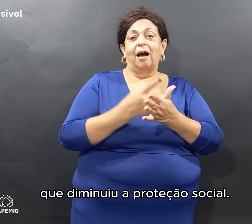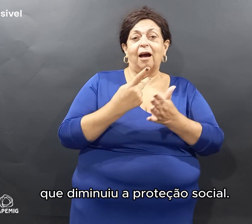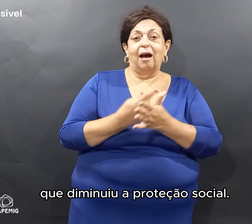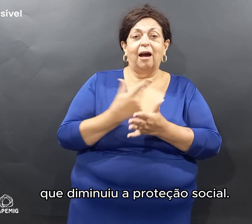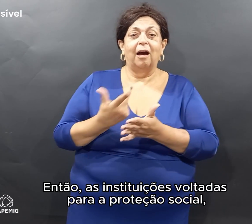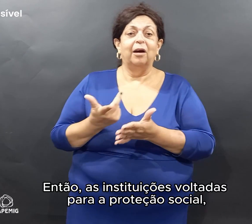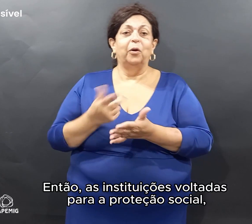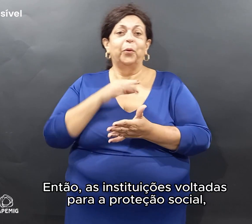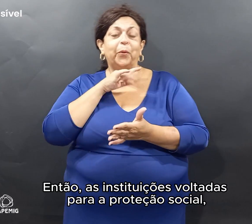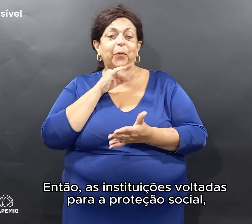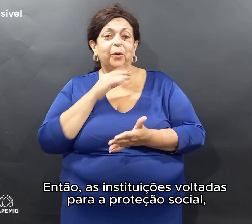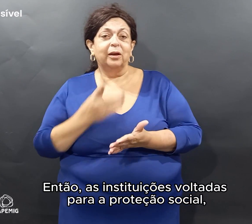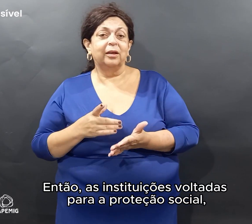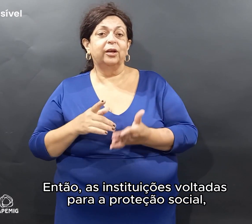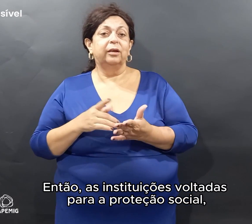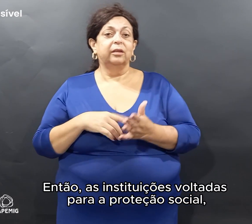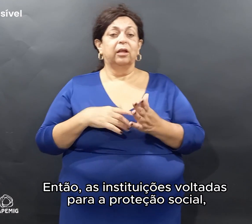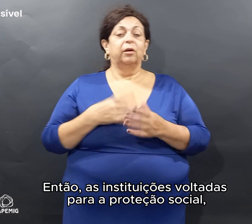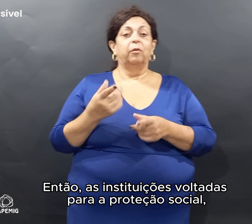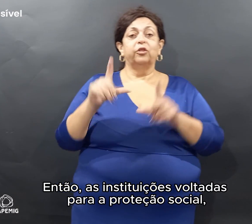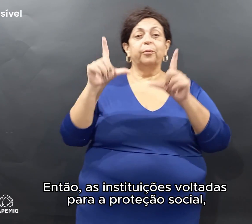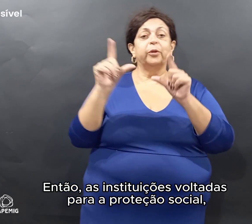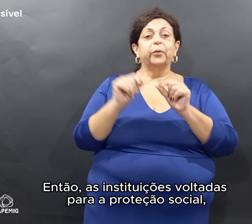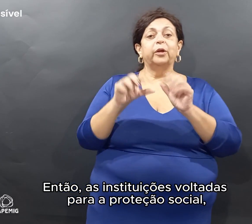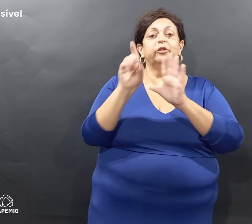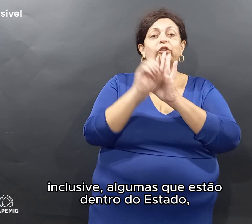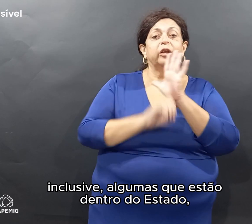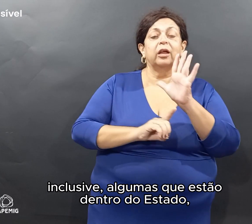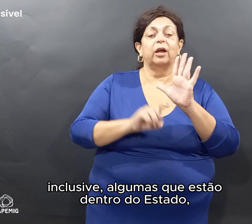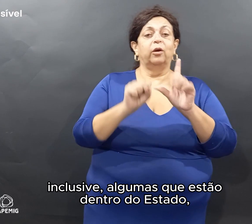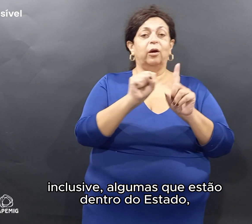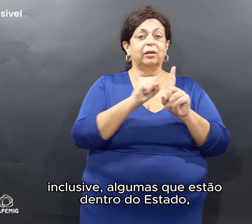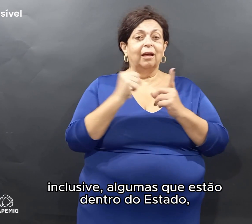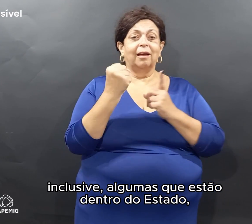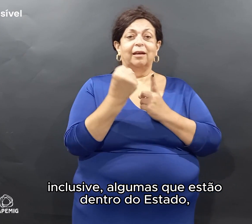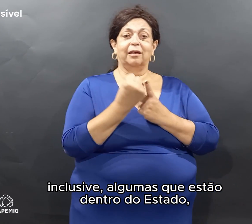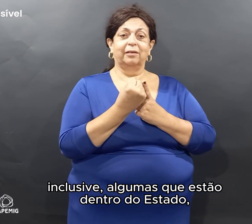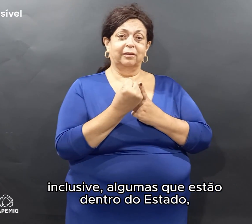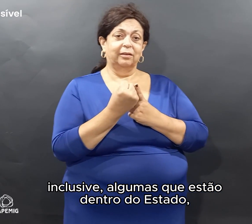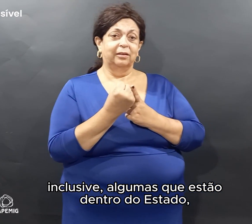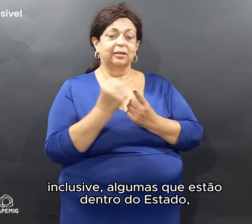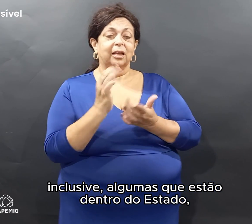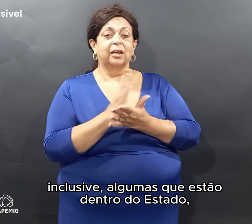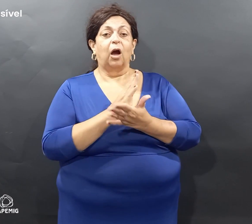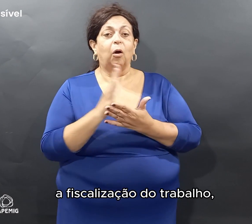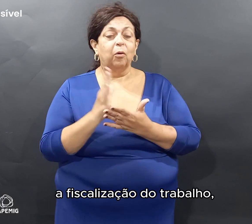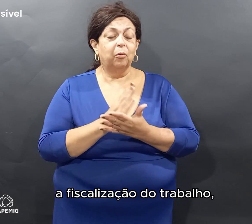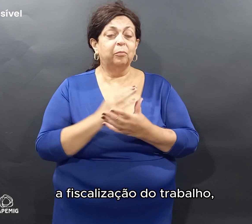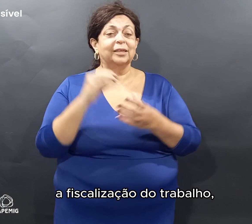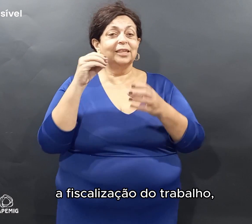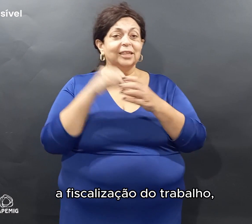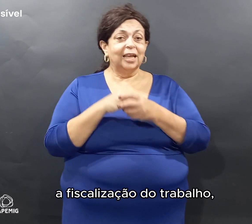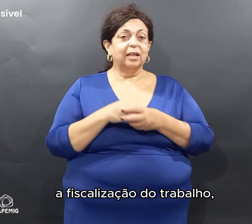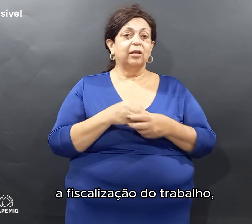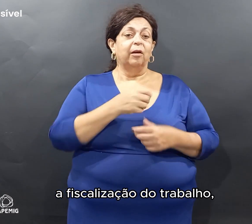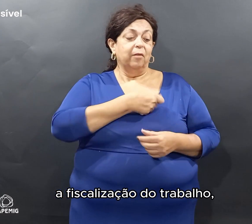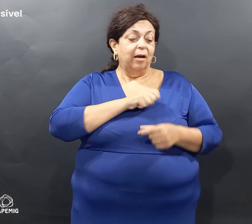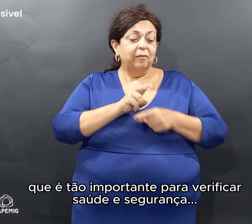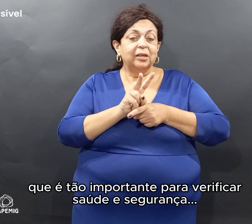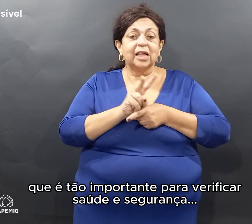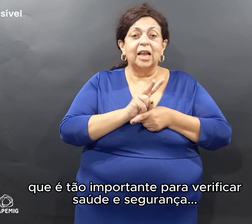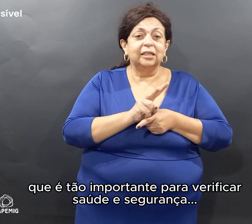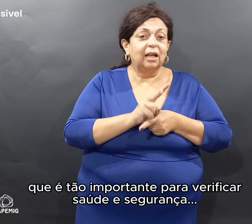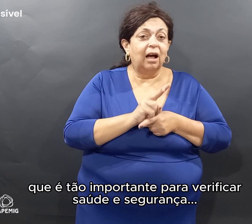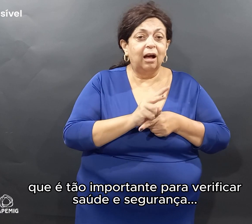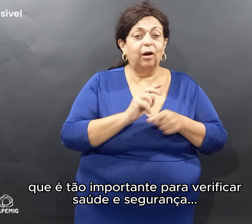proteção social. Então, as instituições voltadas para a proteção social, inclusive algumas que estão dentro do Estado, a fiscalização do trabalho, que